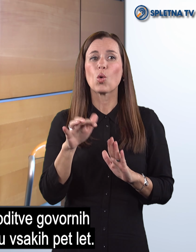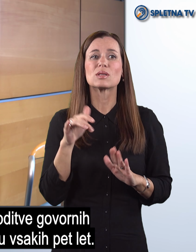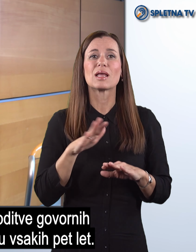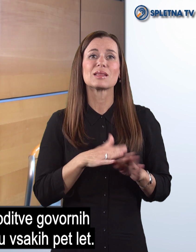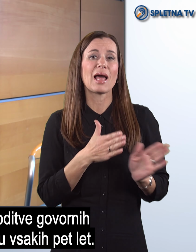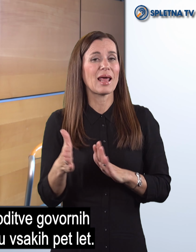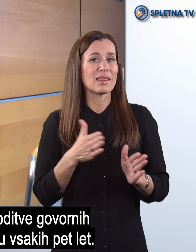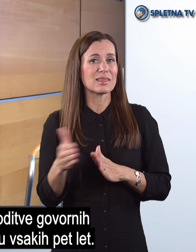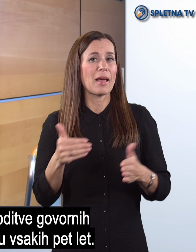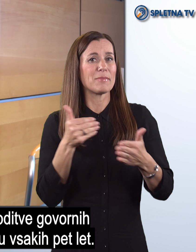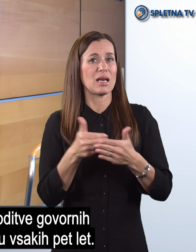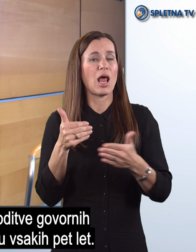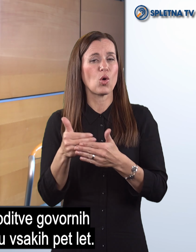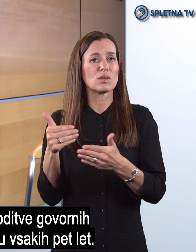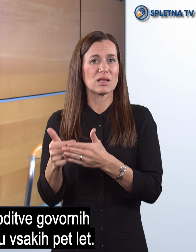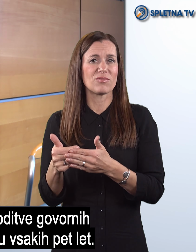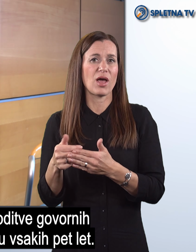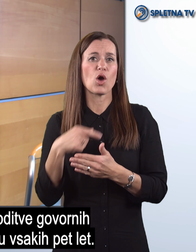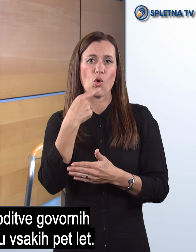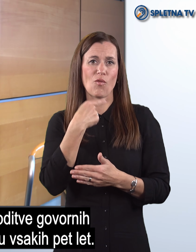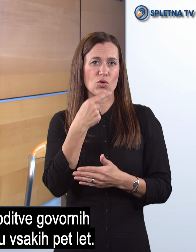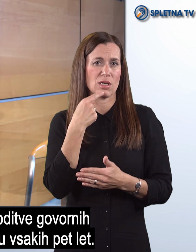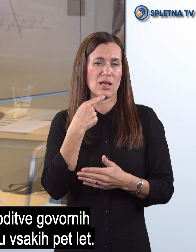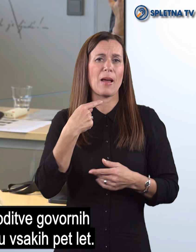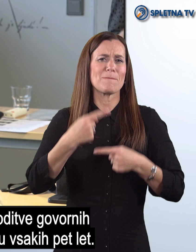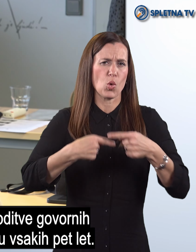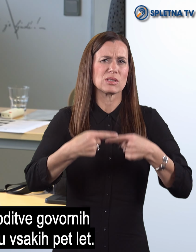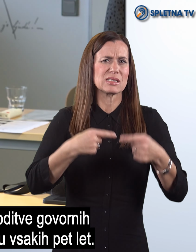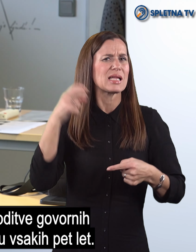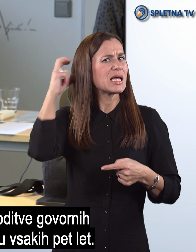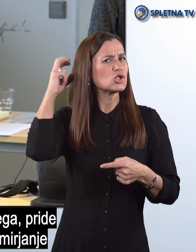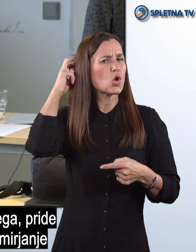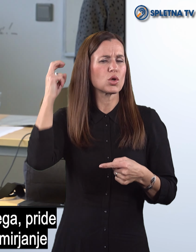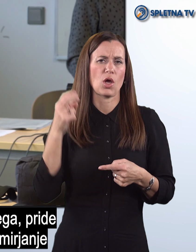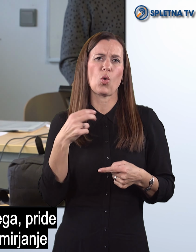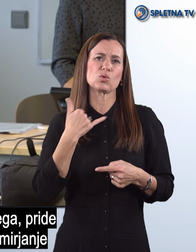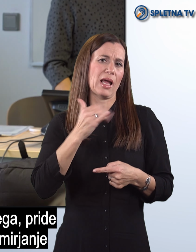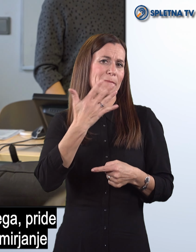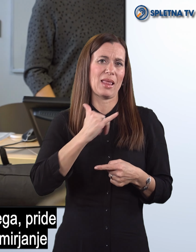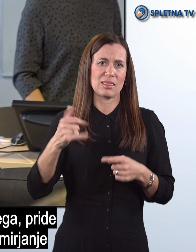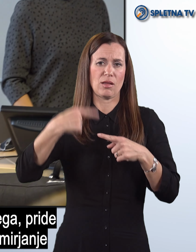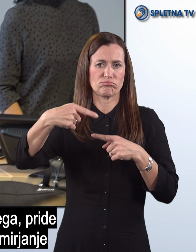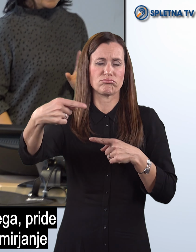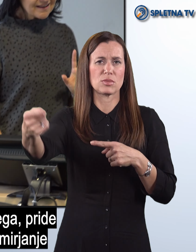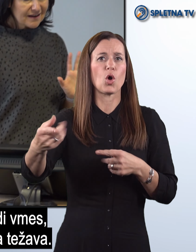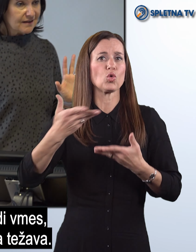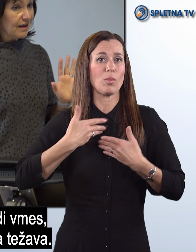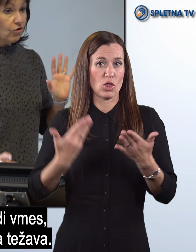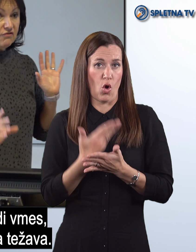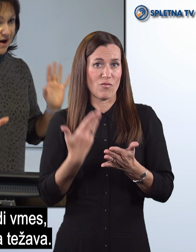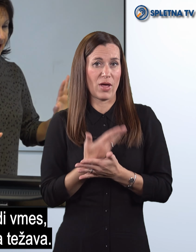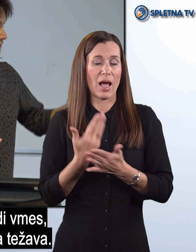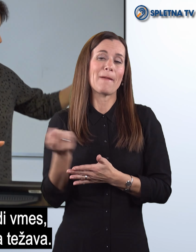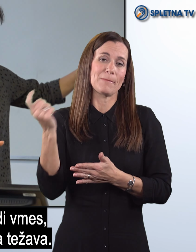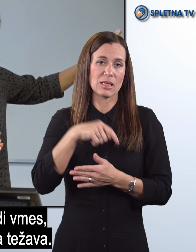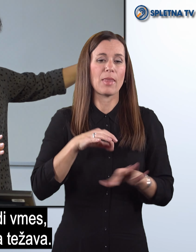na te redne prilagoditve govornih procesorjev. V bistvu vsakih 5 let, ko dobi novega, pride k nam na umerjanje oziroma tudi